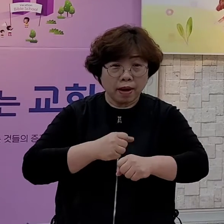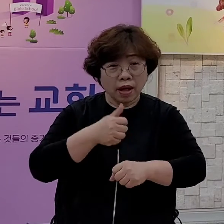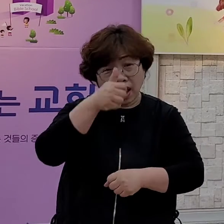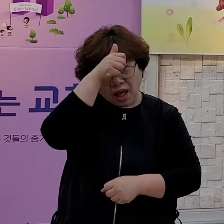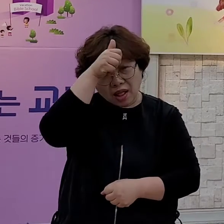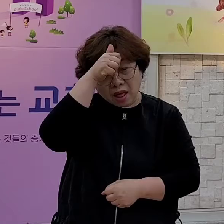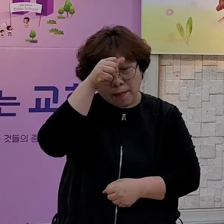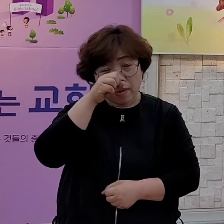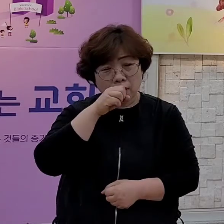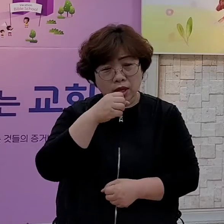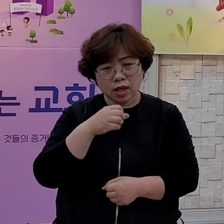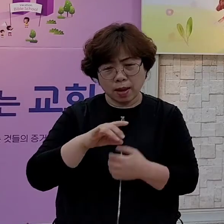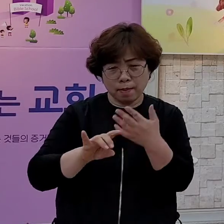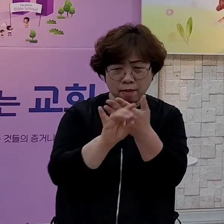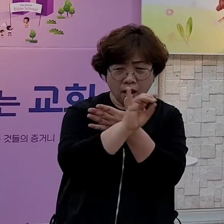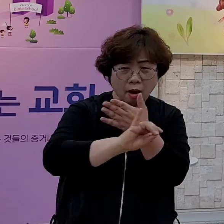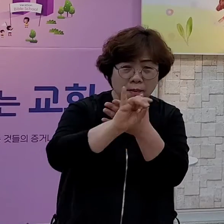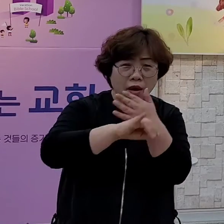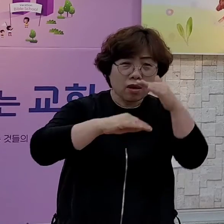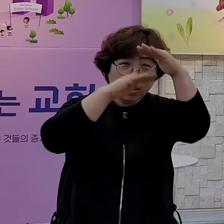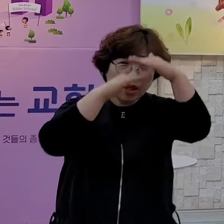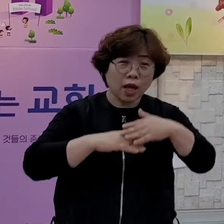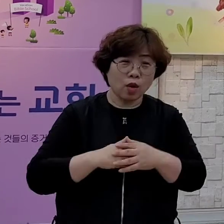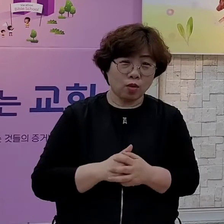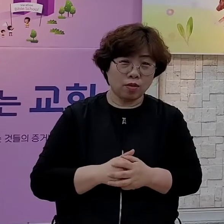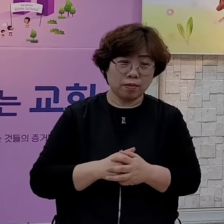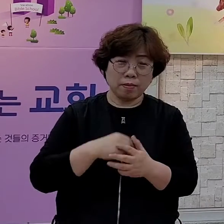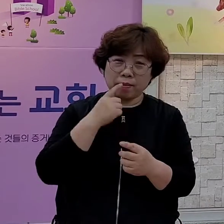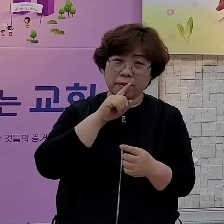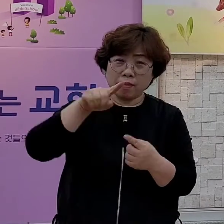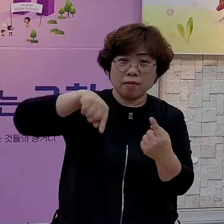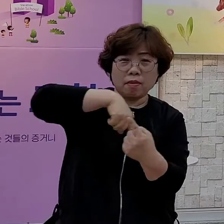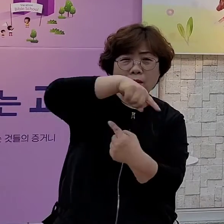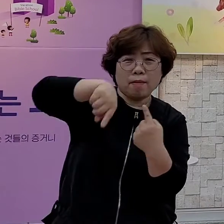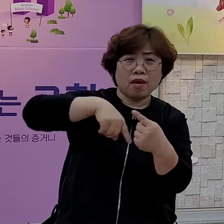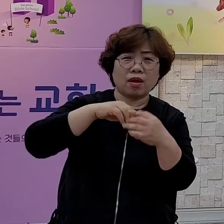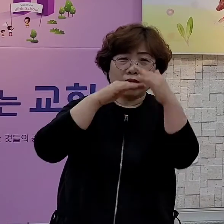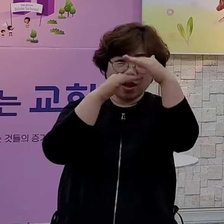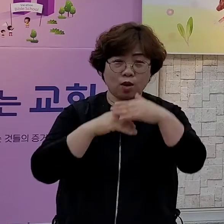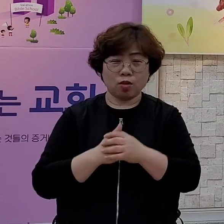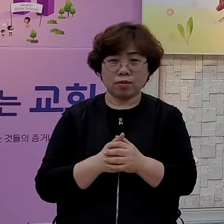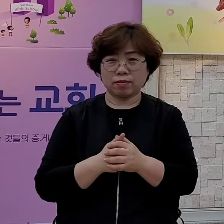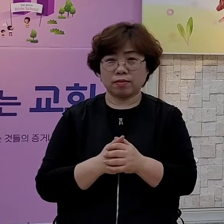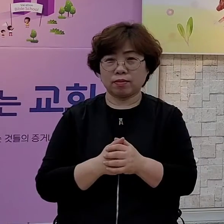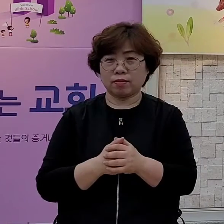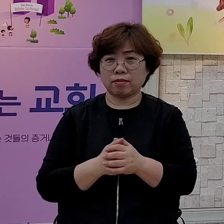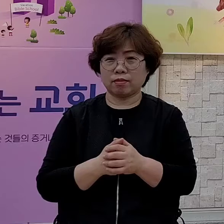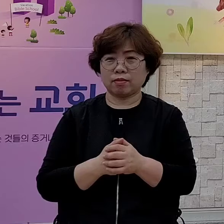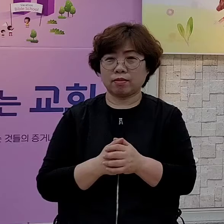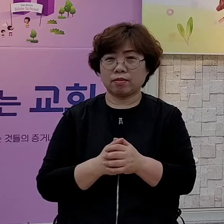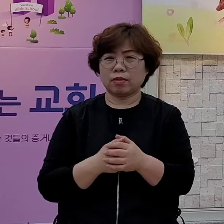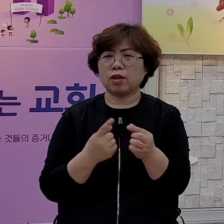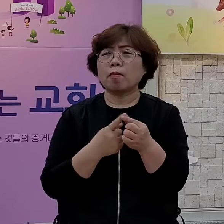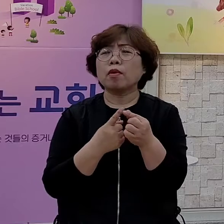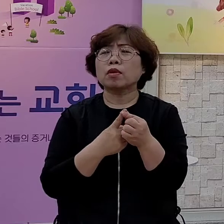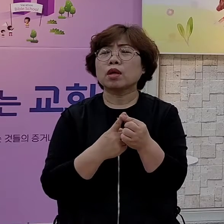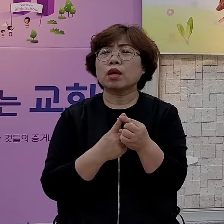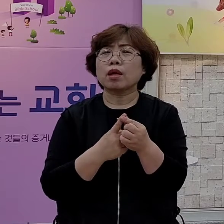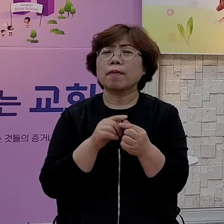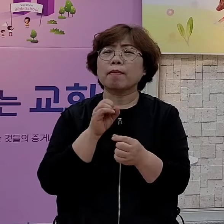선악과 내가 먹지 말라는 거 먹었니? 하나님 물었더니 이 범죄한 아담이 가장 먼저 그 이유를 내뱉은 말이